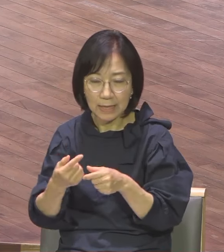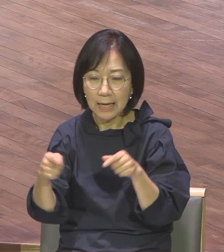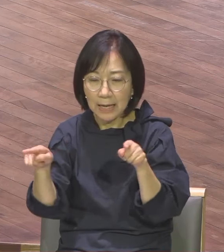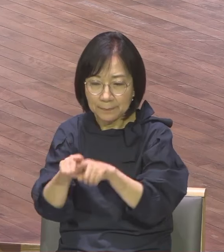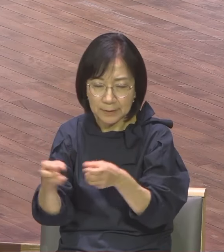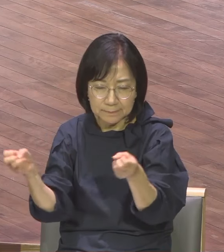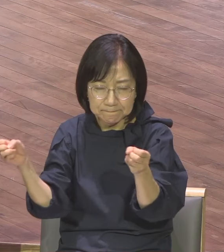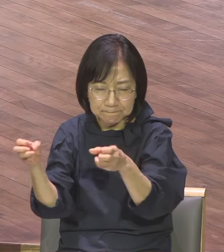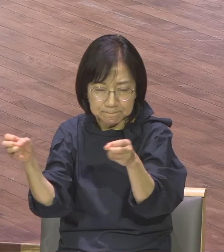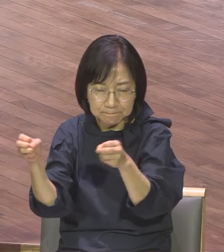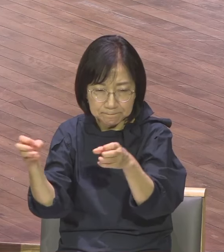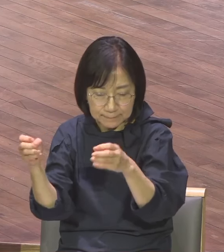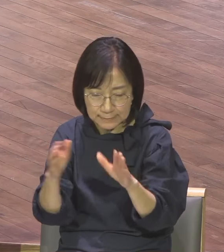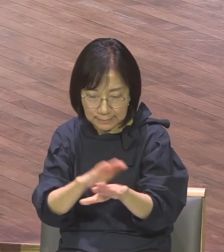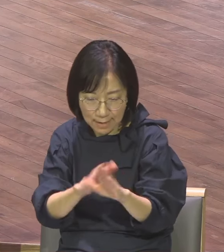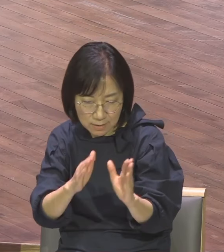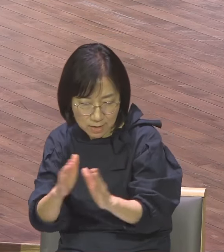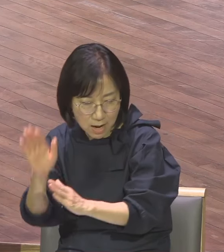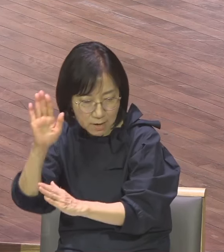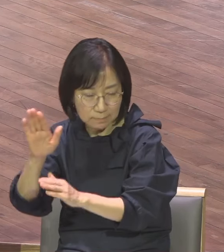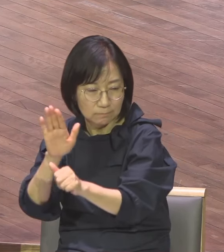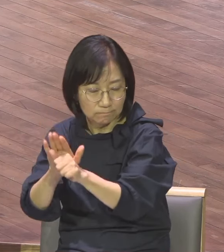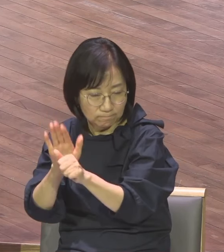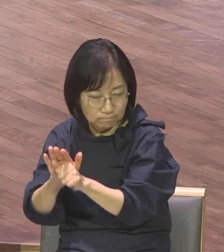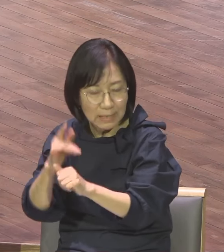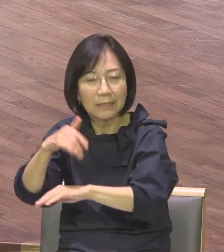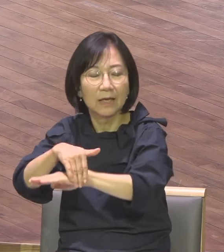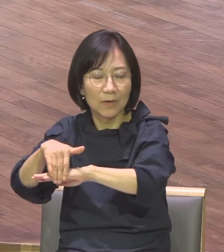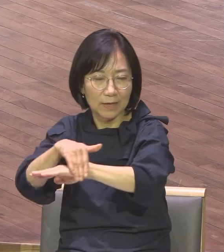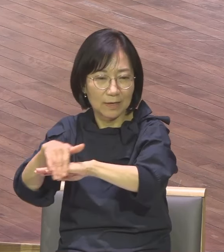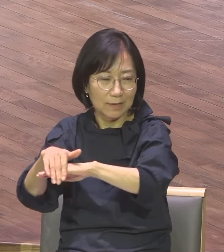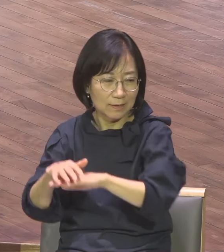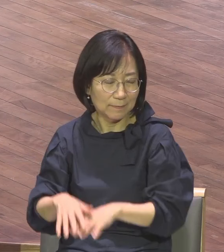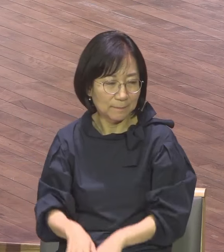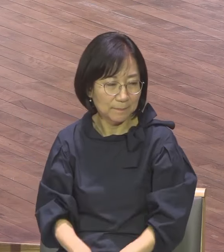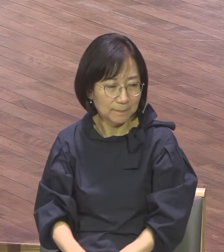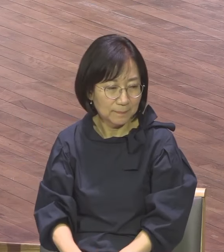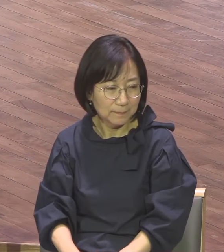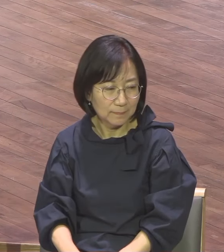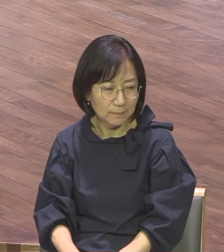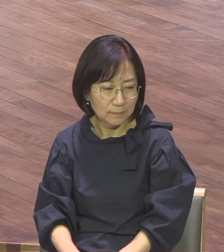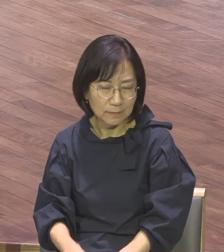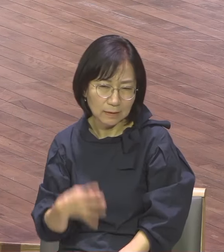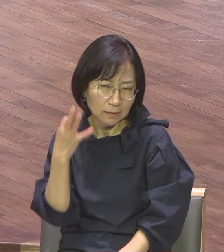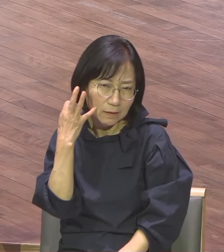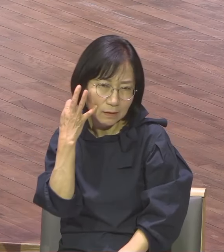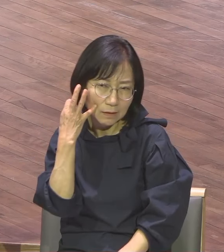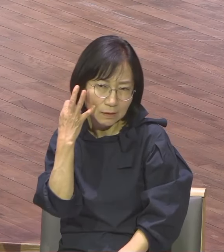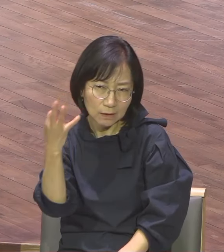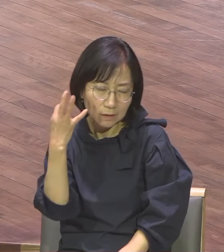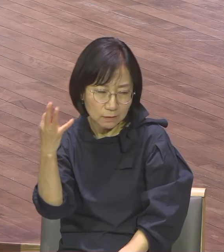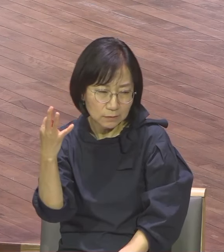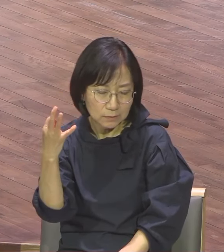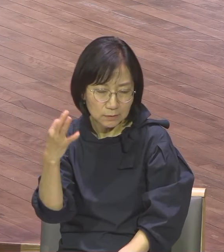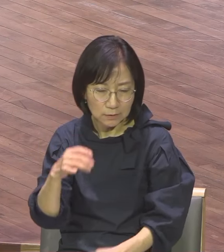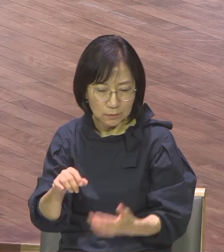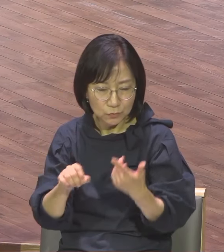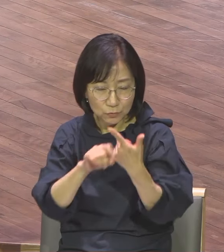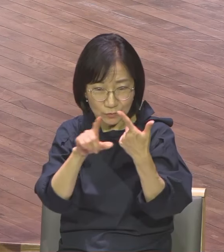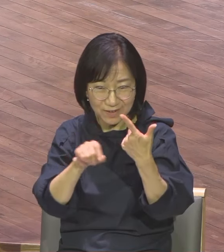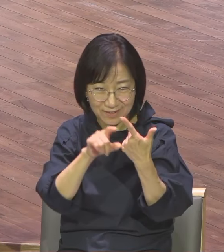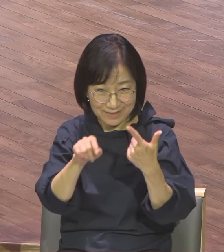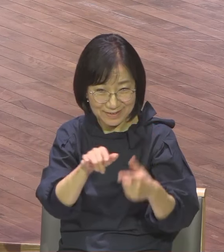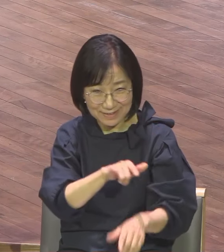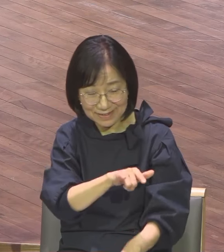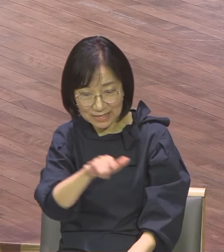잘 정리를 하고 앞으로 그렇게 진행을 하기로 했어요. 언제 다음 주 가야 되는데 내가 그러면 다음